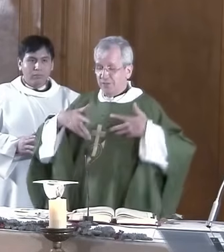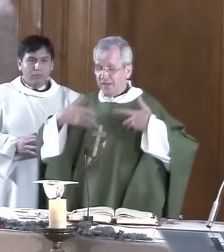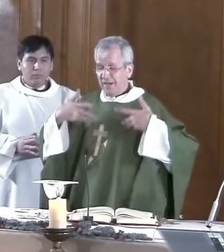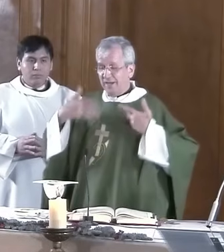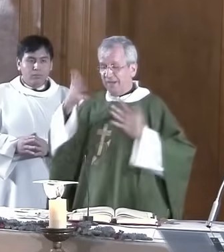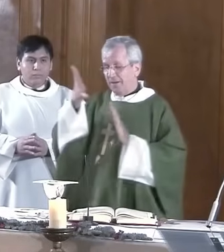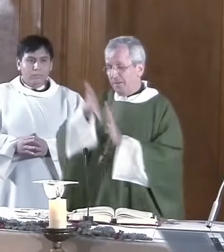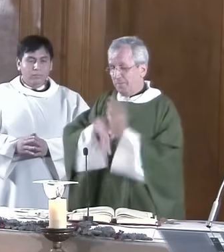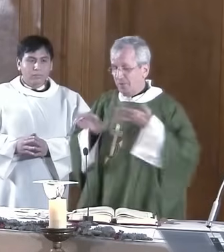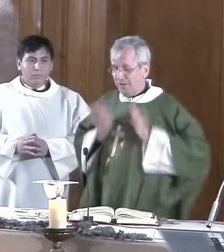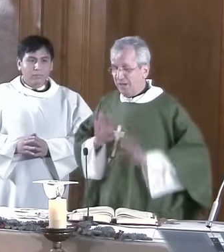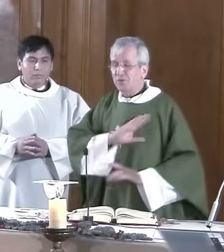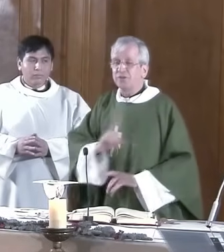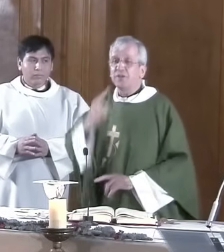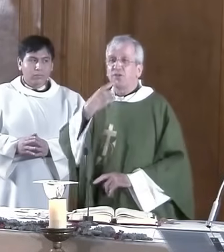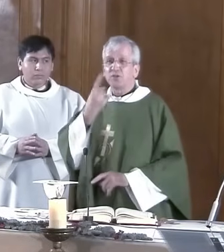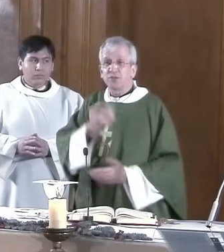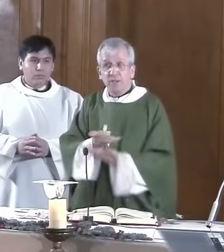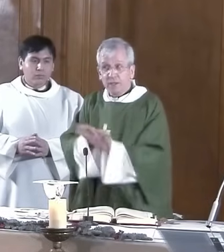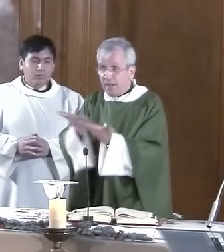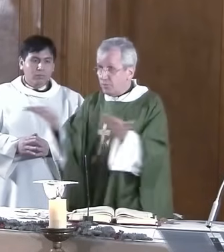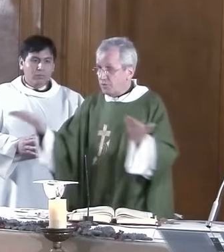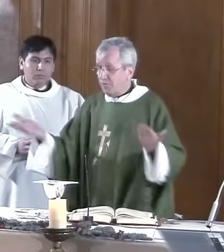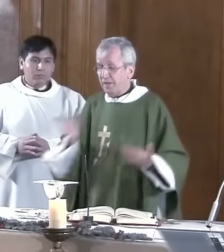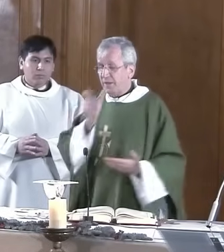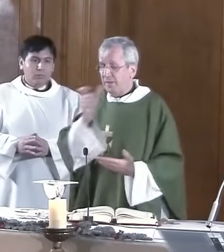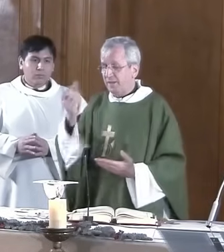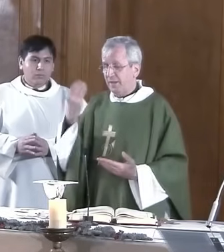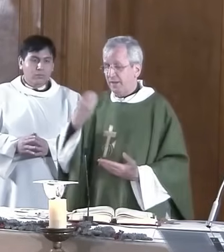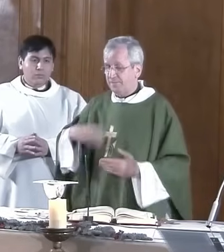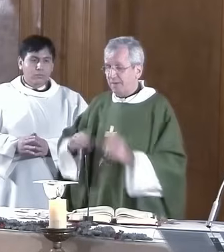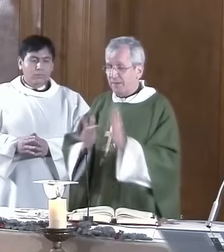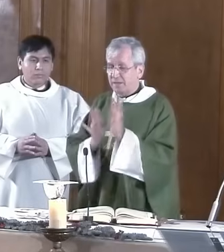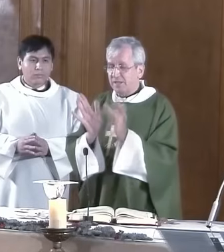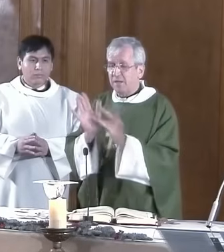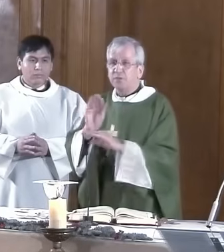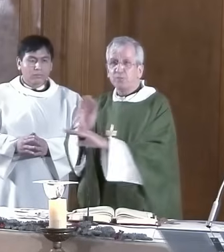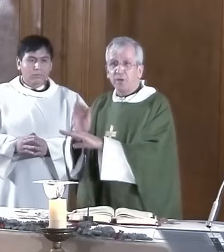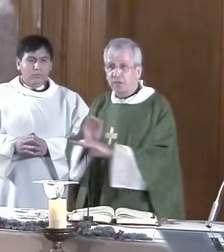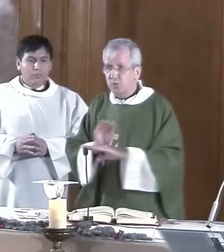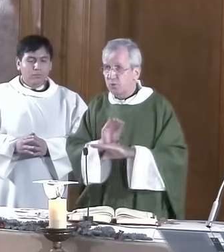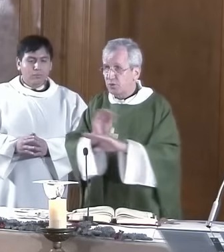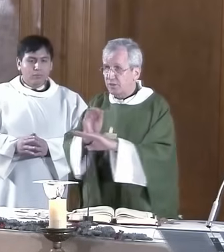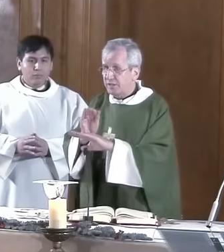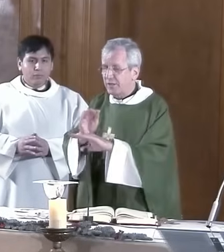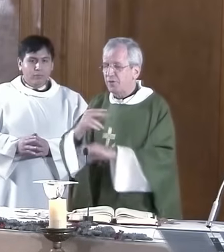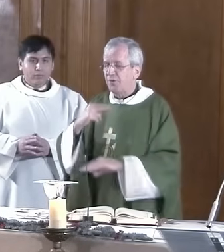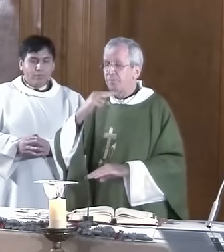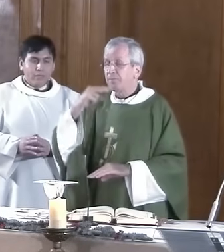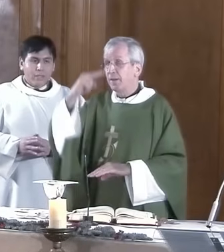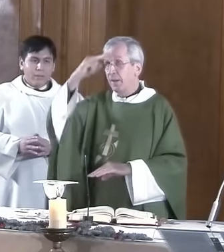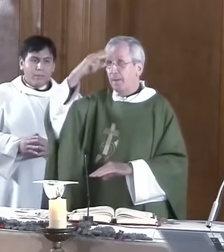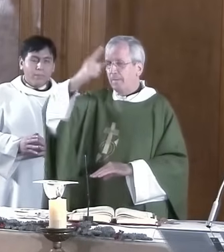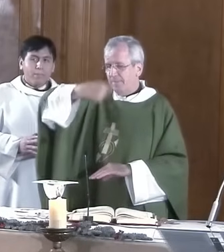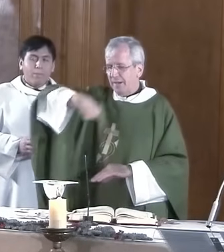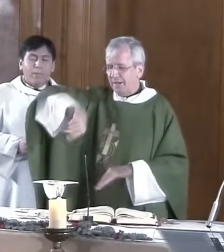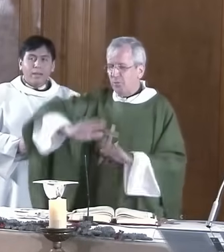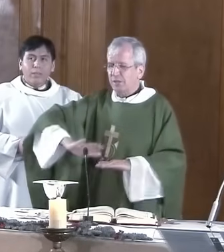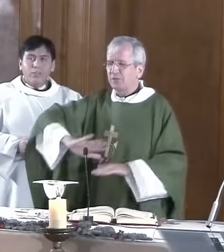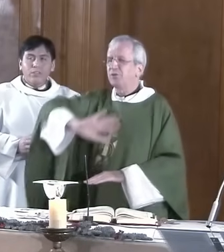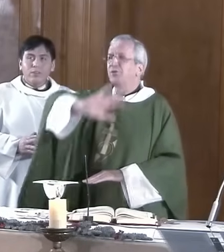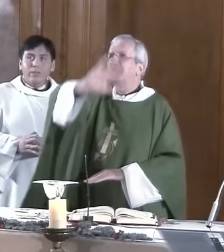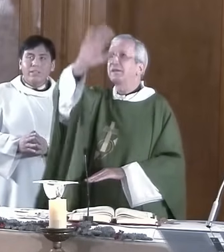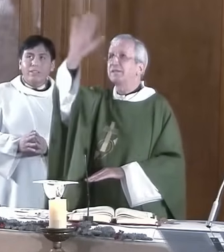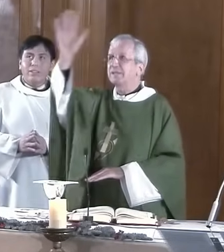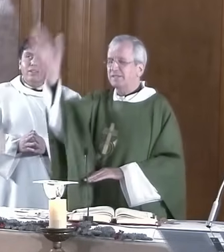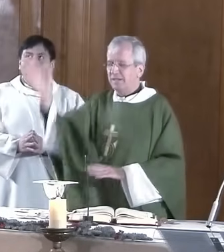Llenos de alegría por ser hijos de Dios, digamos confiadamente las palabras que el mismo Jesús nos enseñó. Padre